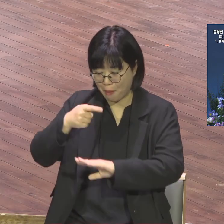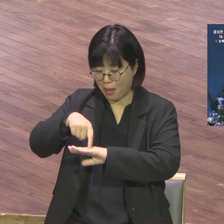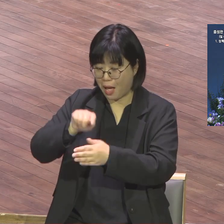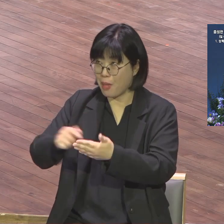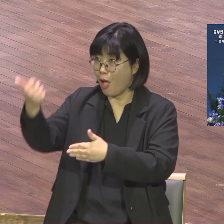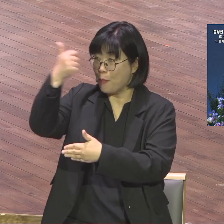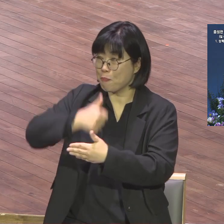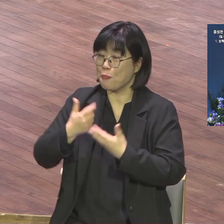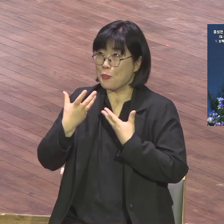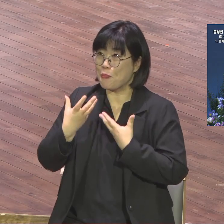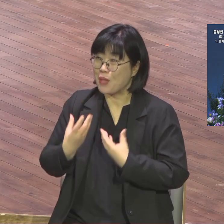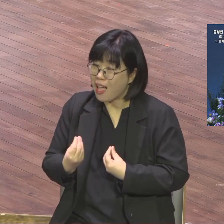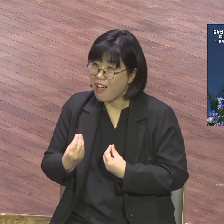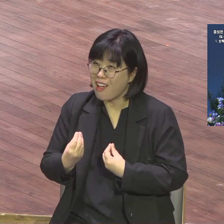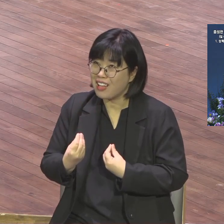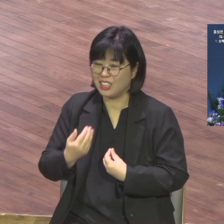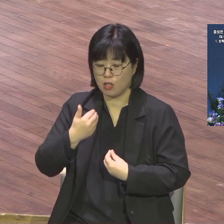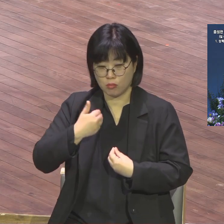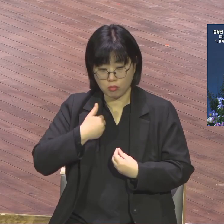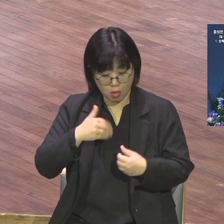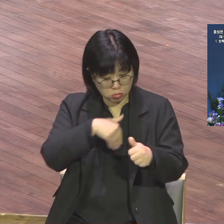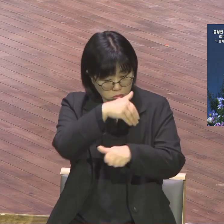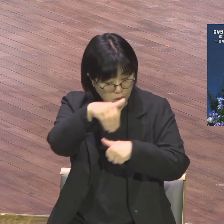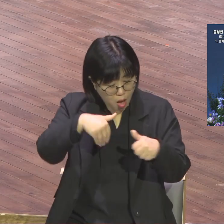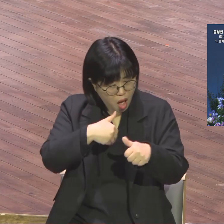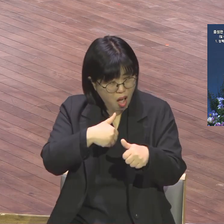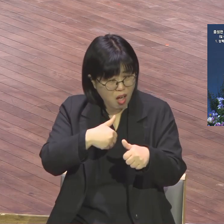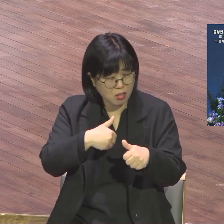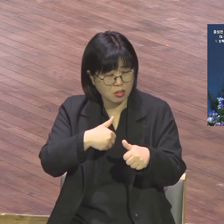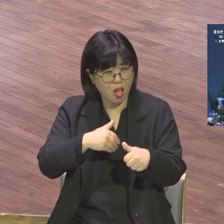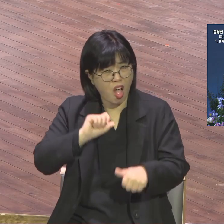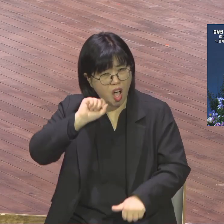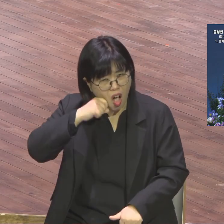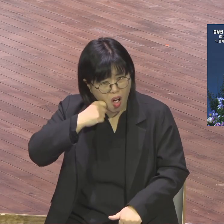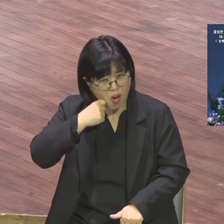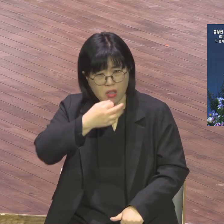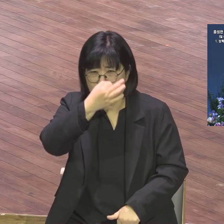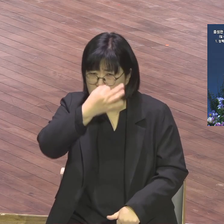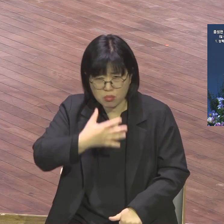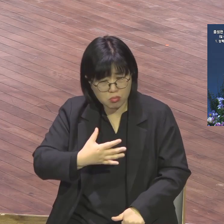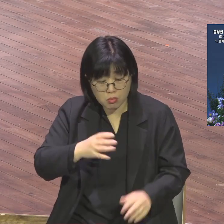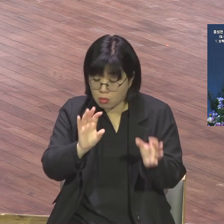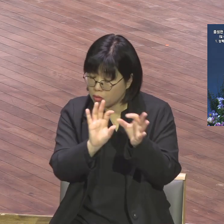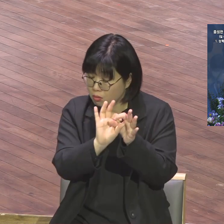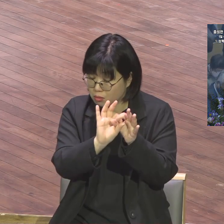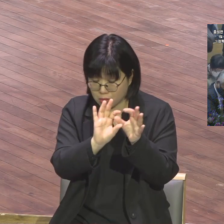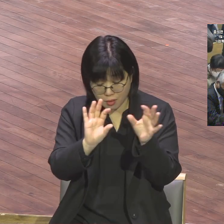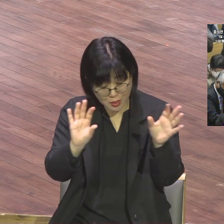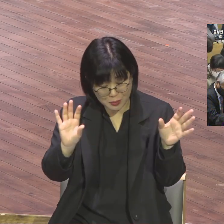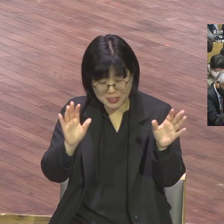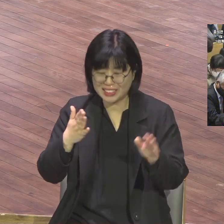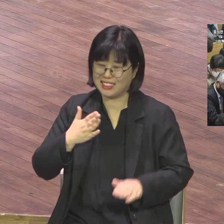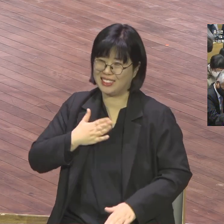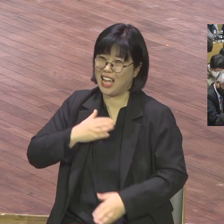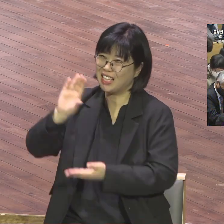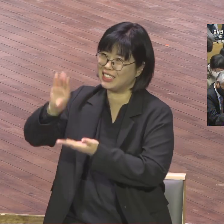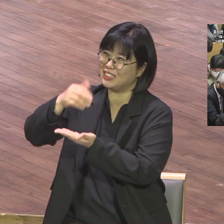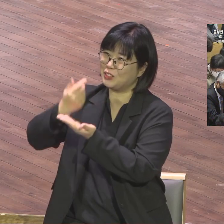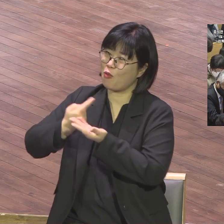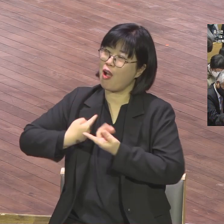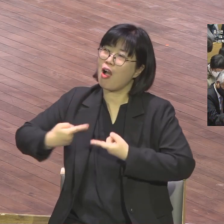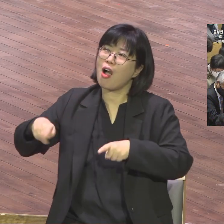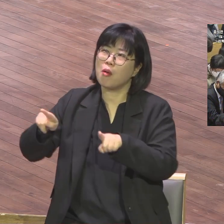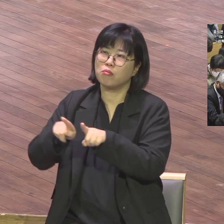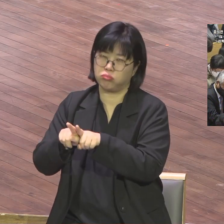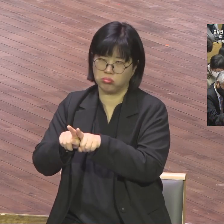풍부하든지 모자라든지 상관없이 그리스도 한 분만으로 나는 만족합니다. 그분이